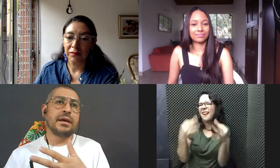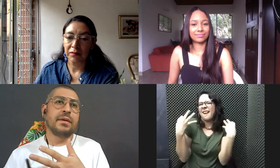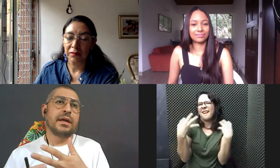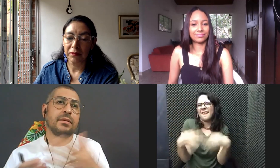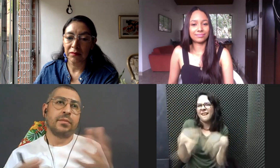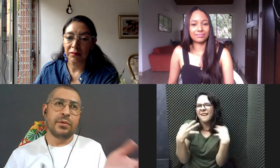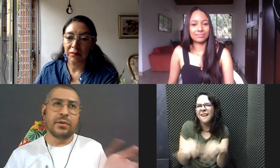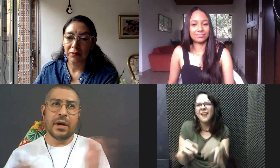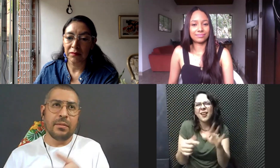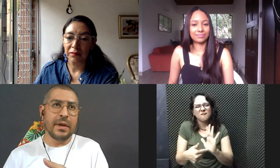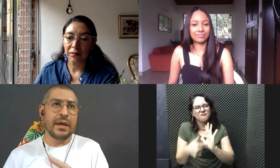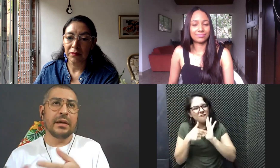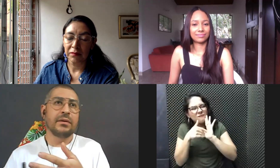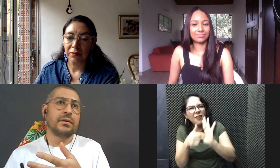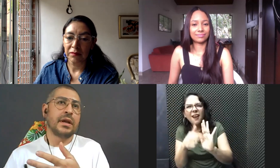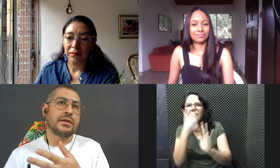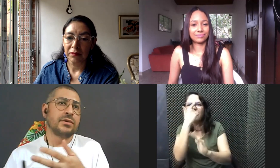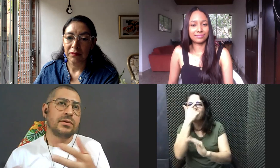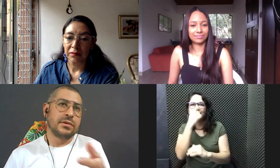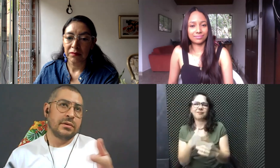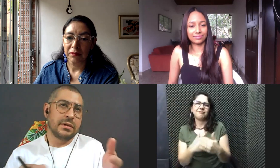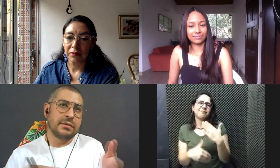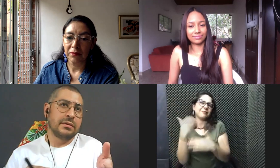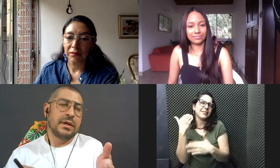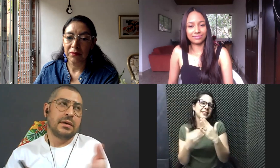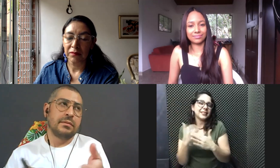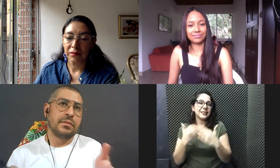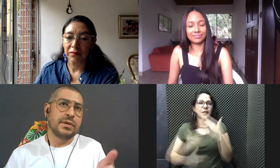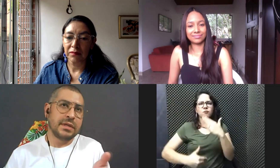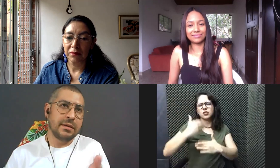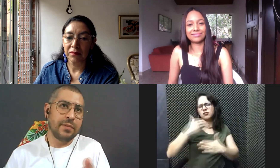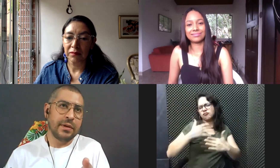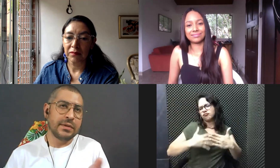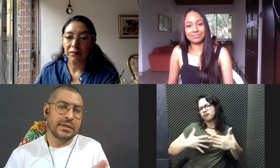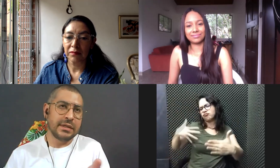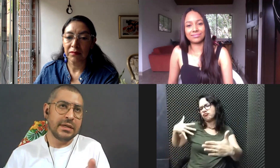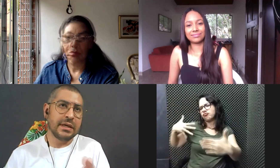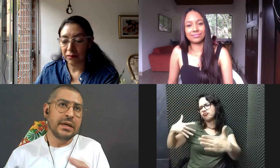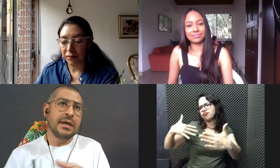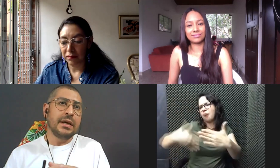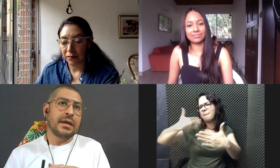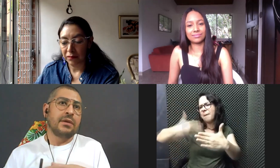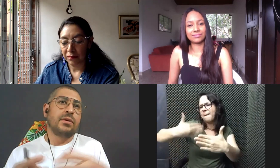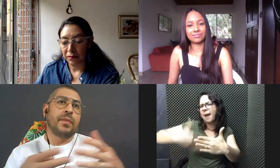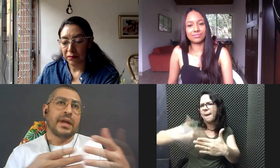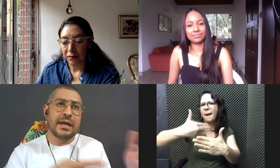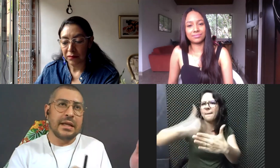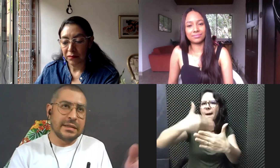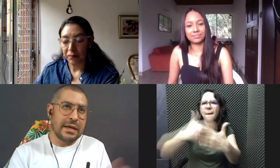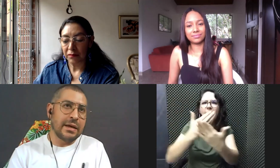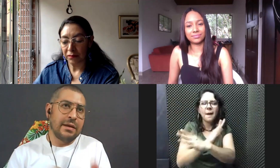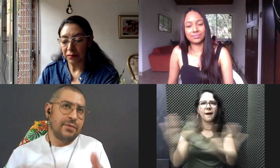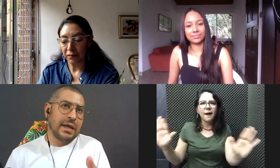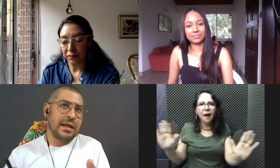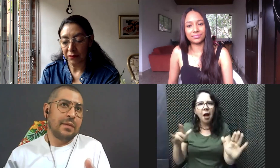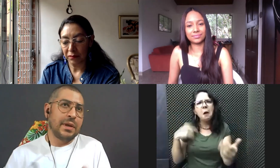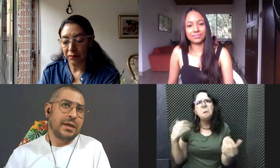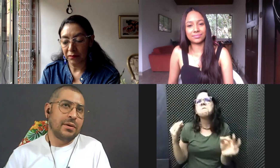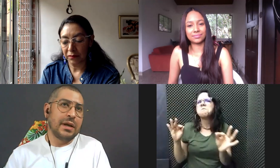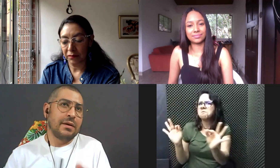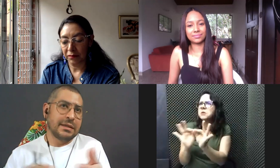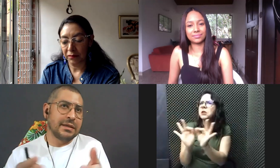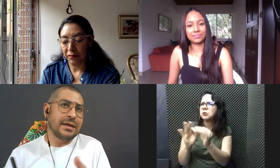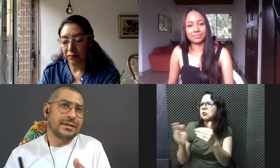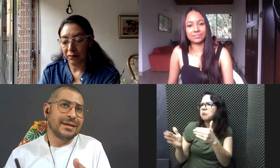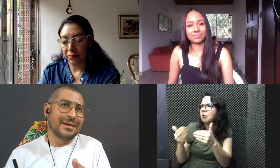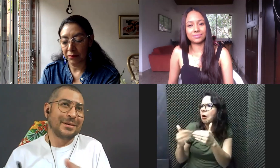comedia que va de un punto A a un B con una resolución muy simple, muy sencilla, que uno prácticamente sabe que el final de la